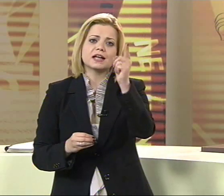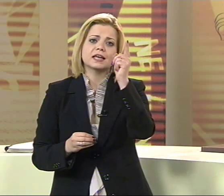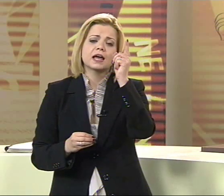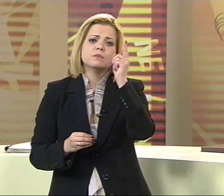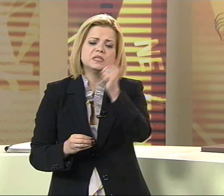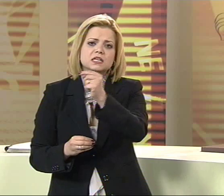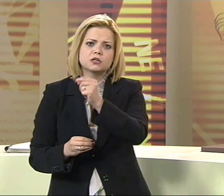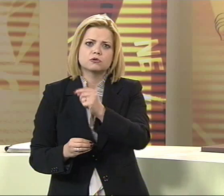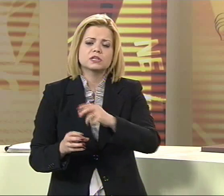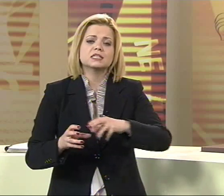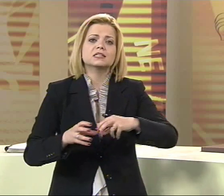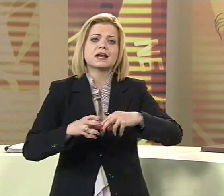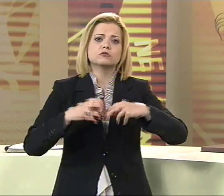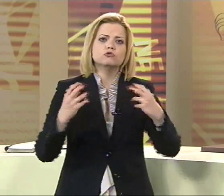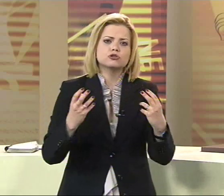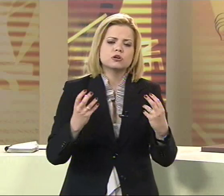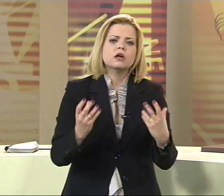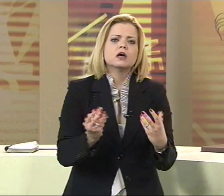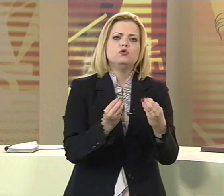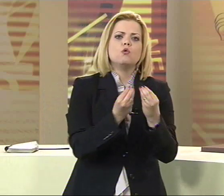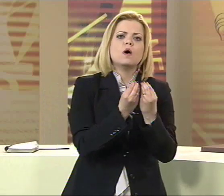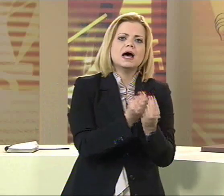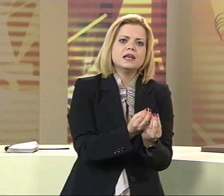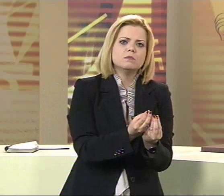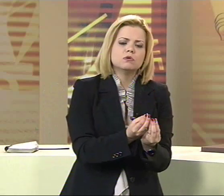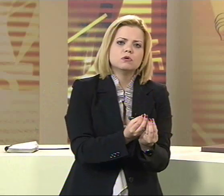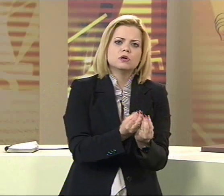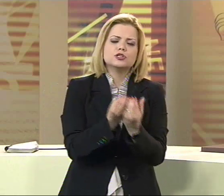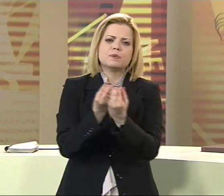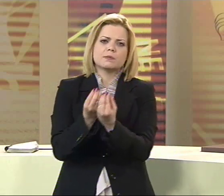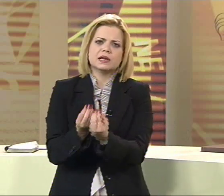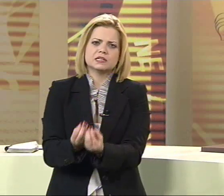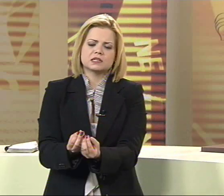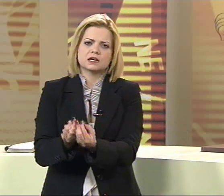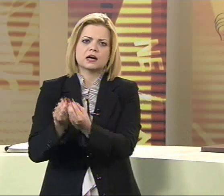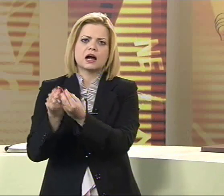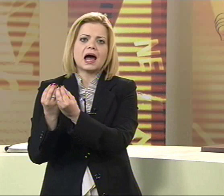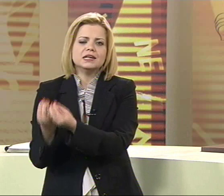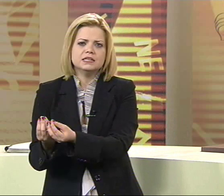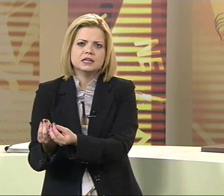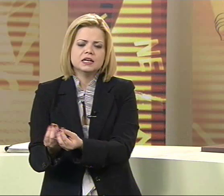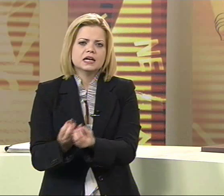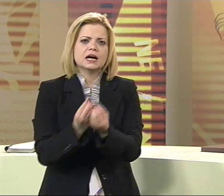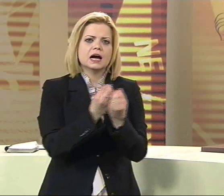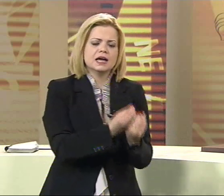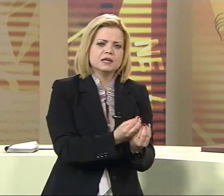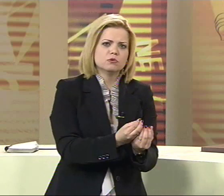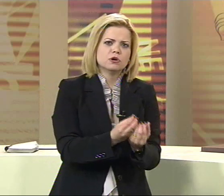caráter psíquico, que se traduz no ânimo de permanecer ali. Ânimo